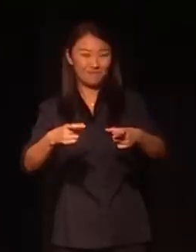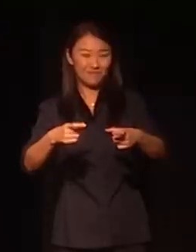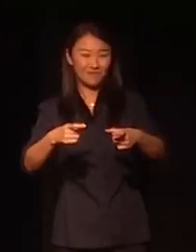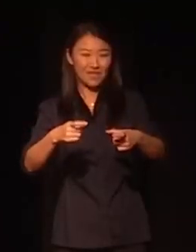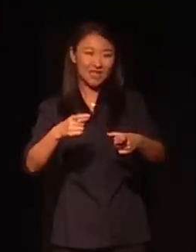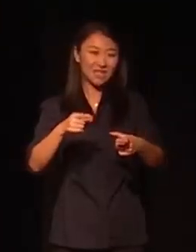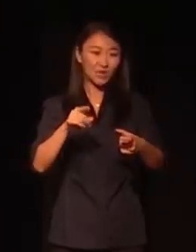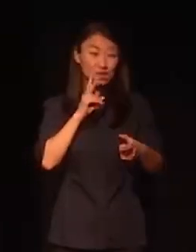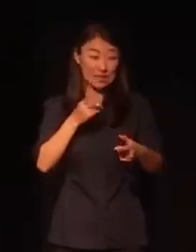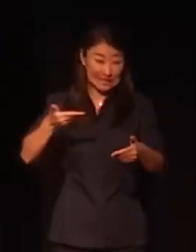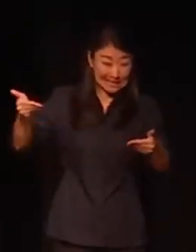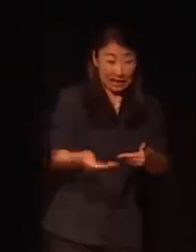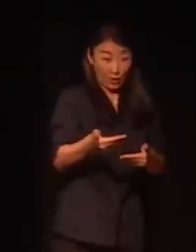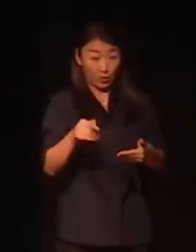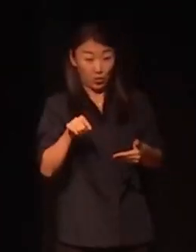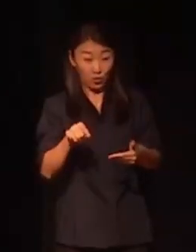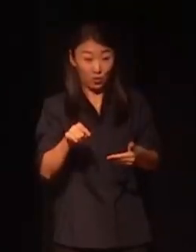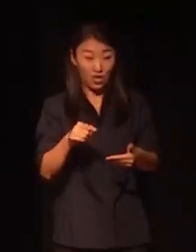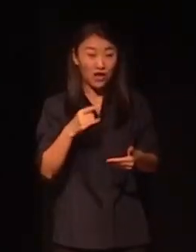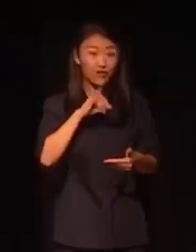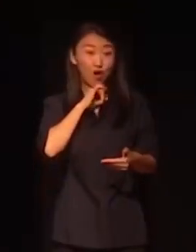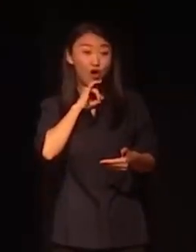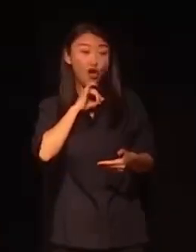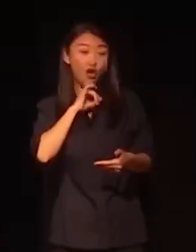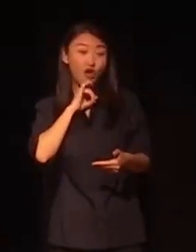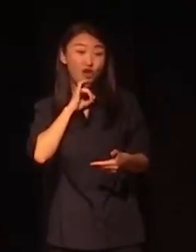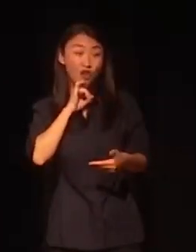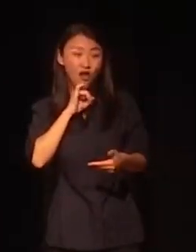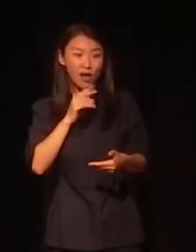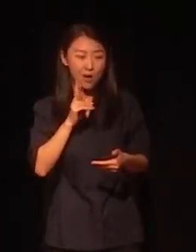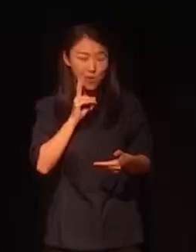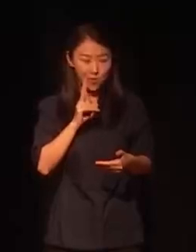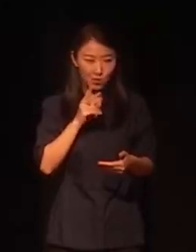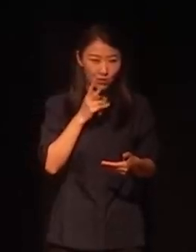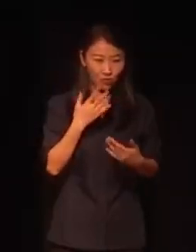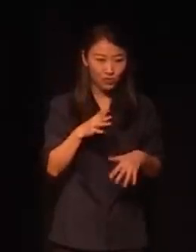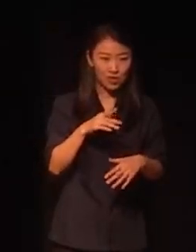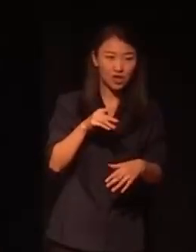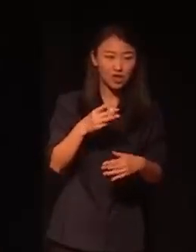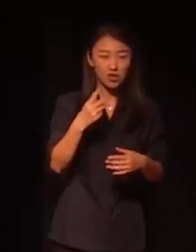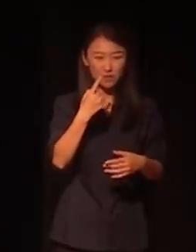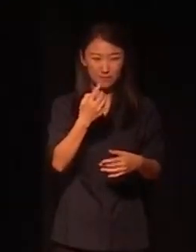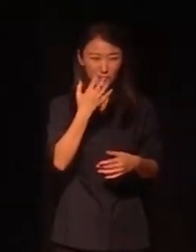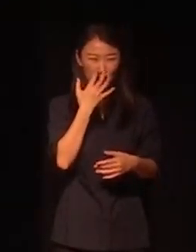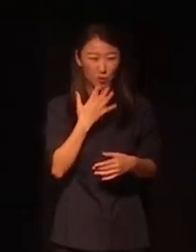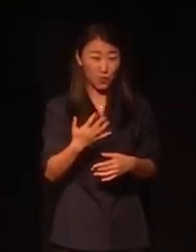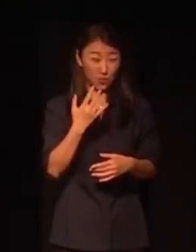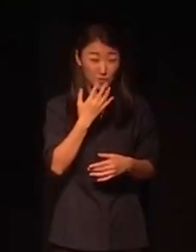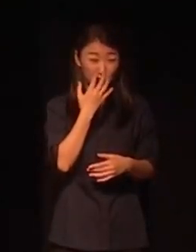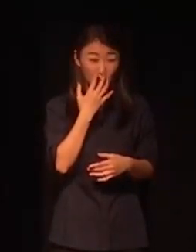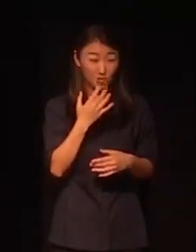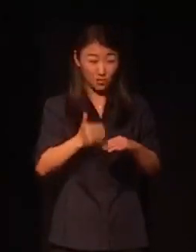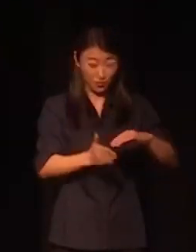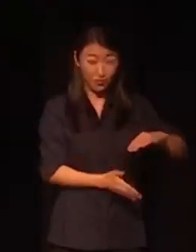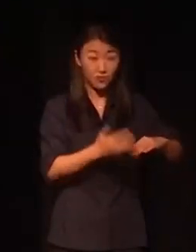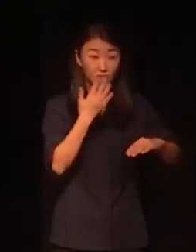葱曲梨, braised carp with ginger and Welsh onion, and so on. It can be also